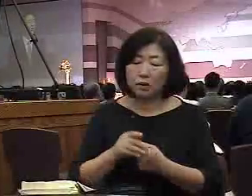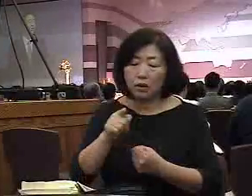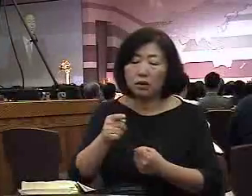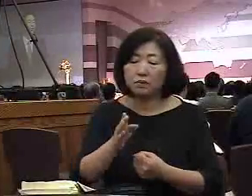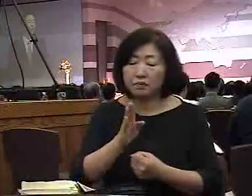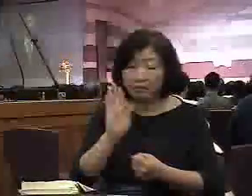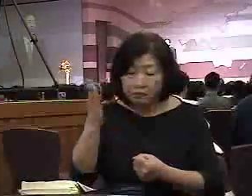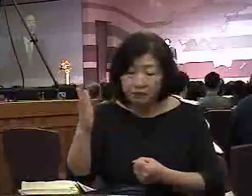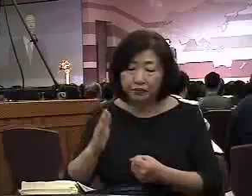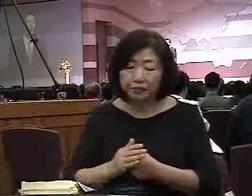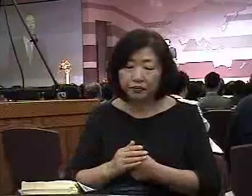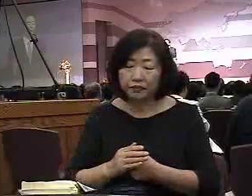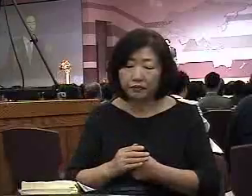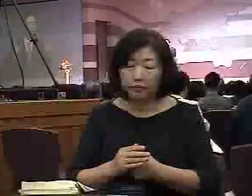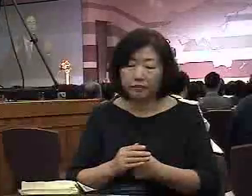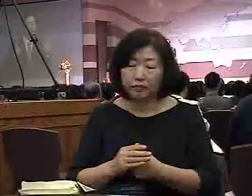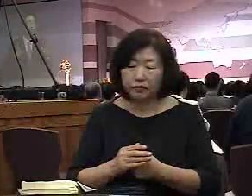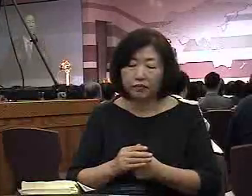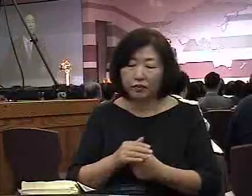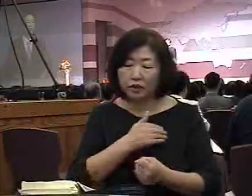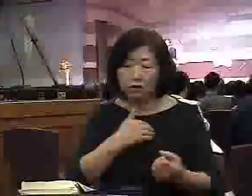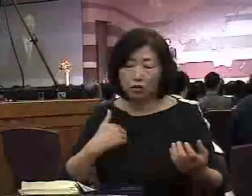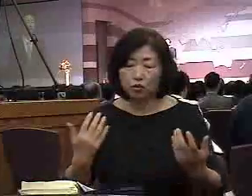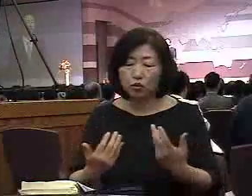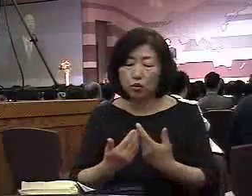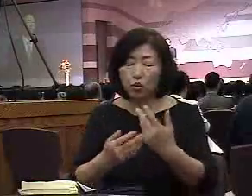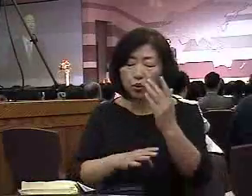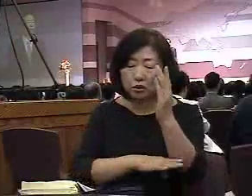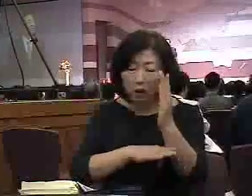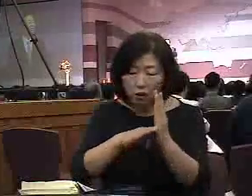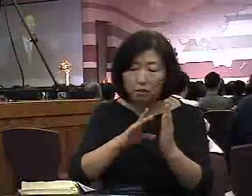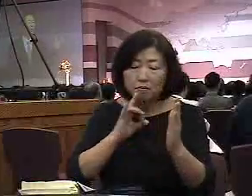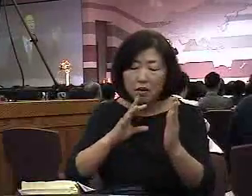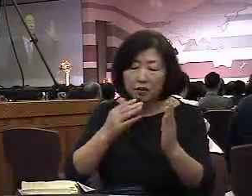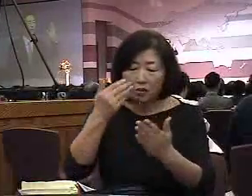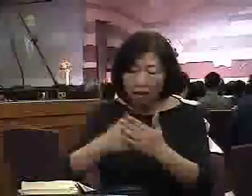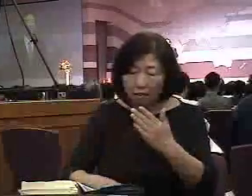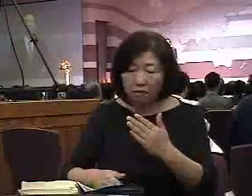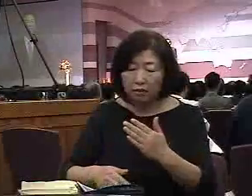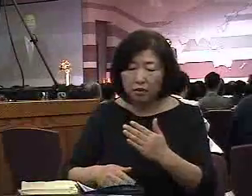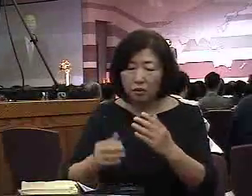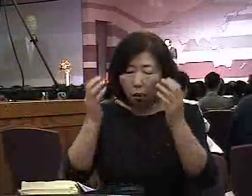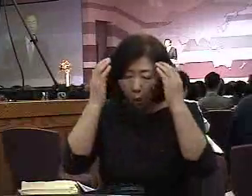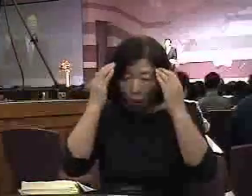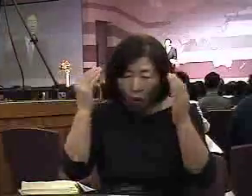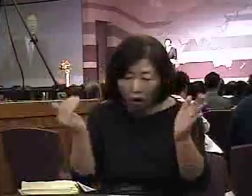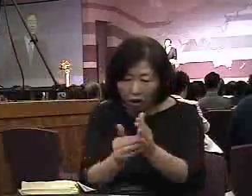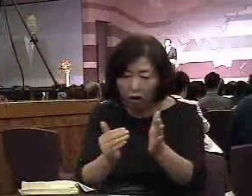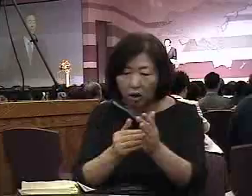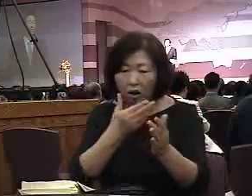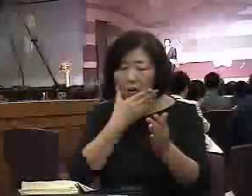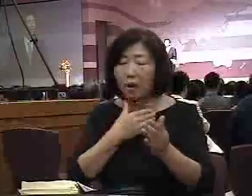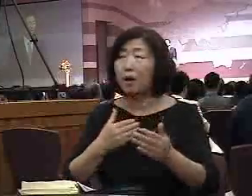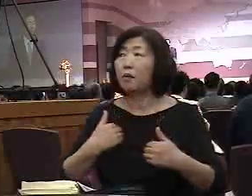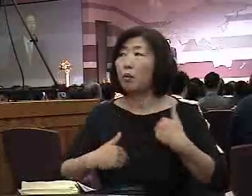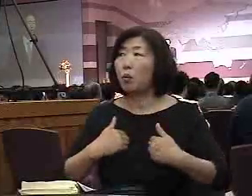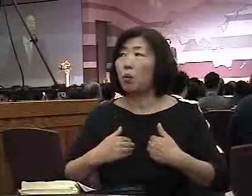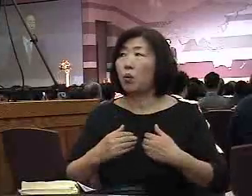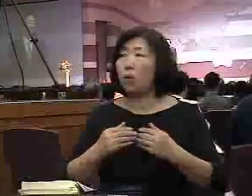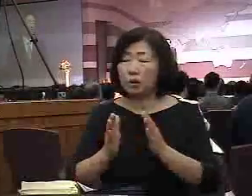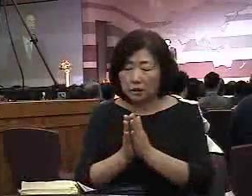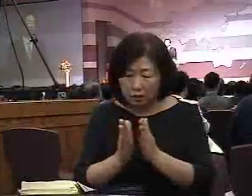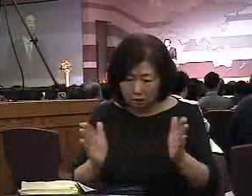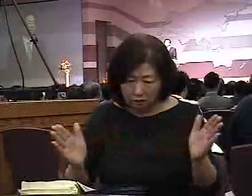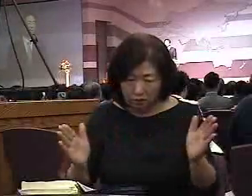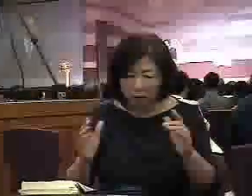너는 됐어. 이제는 너는 채우는 것만 남았어. 이제 불행 끝, 고생 끝, 행복 시작이야. 이렇게 하나님이